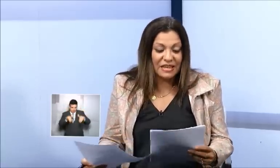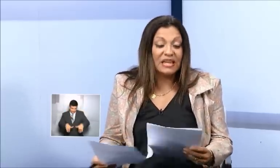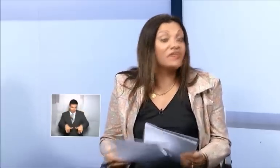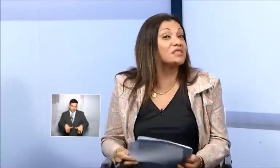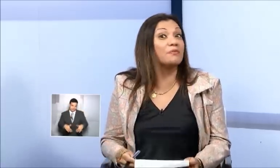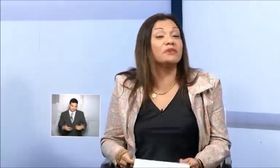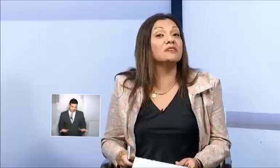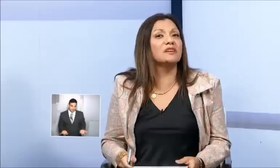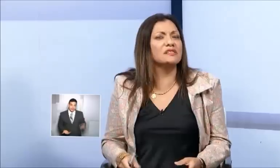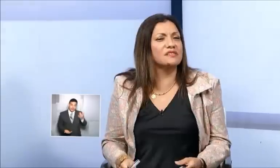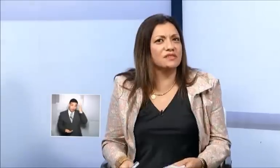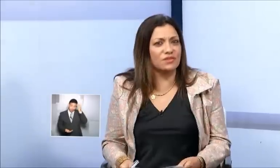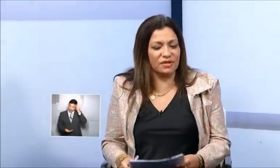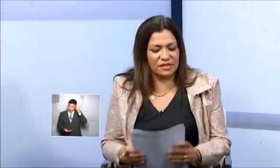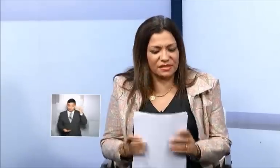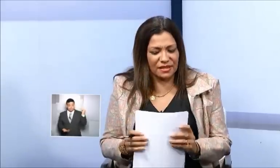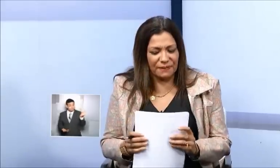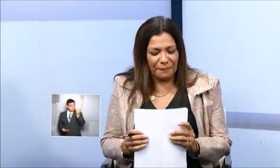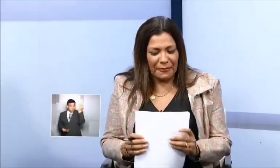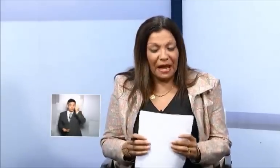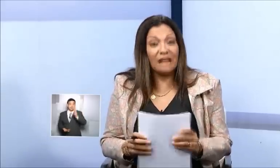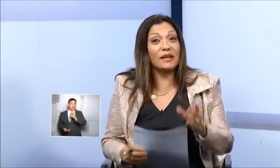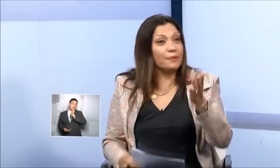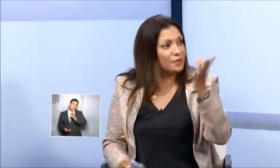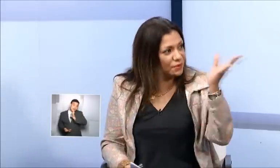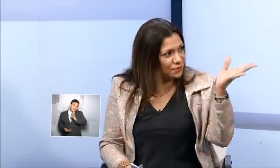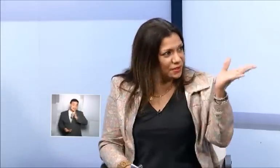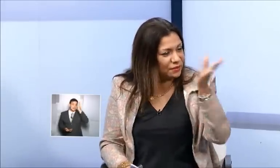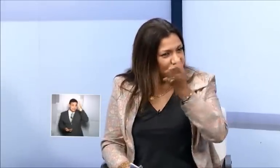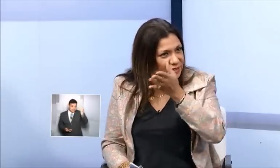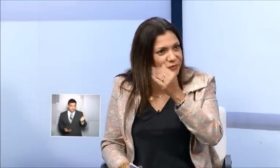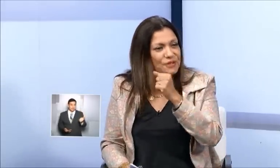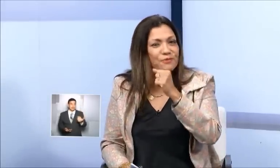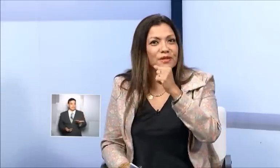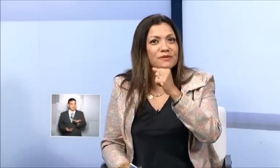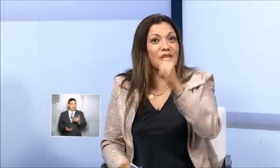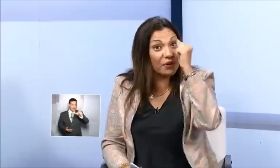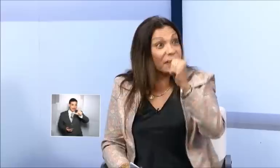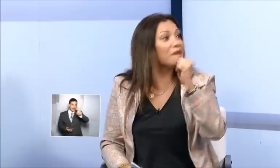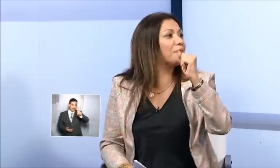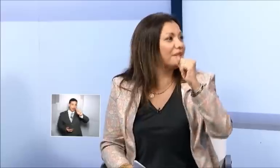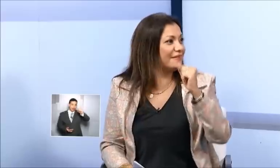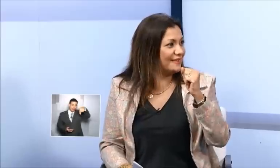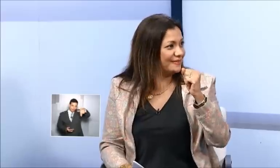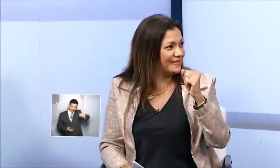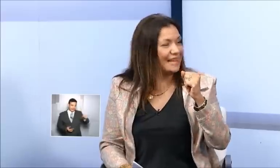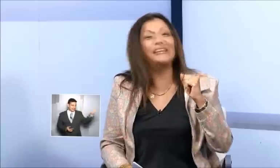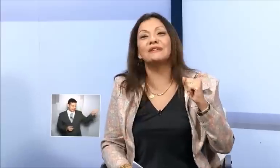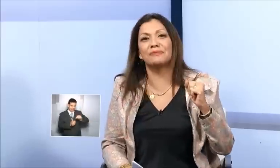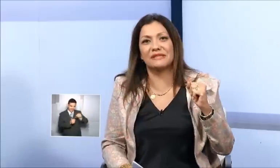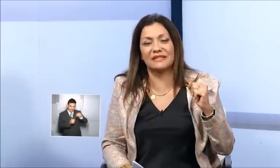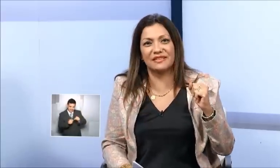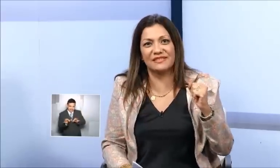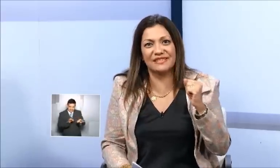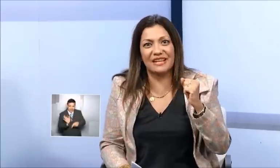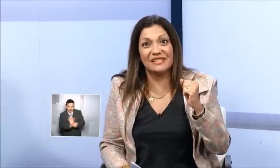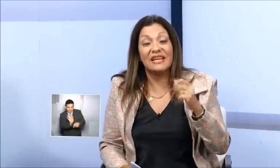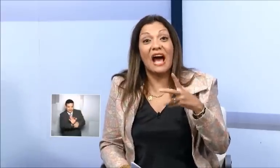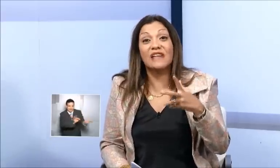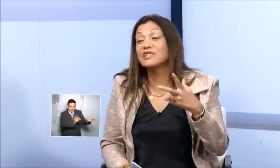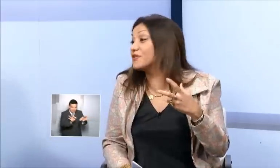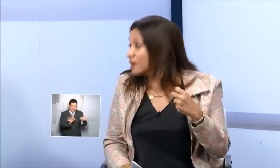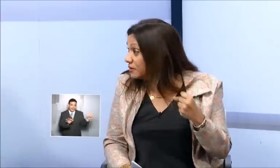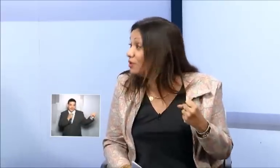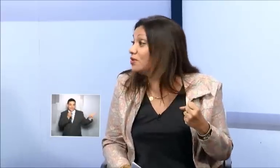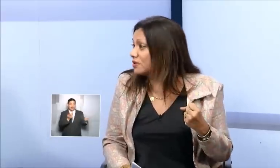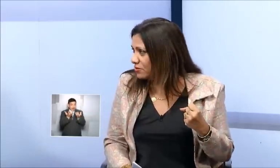finais. Eu acho que é muito interessante conhecer, até a produtora, a Luana, que fez o programa, disse, eu quero aprender a língua brasileira de sinais.